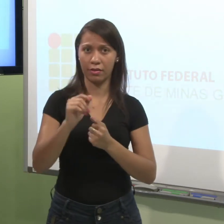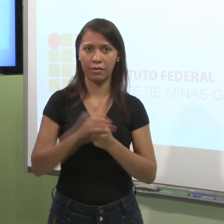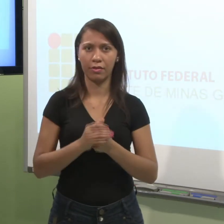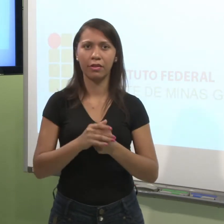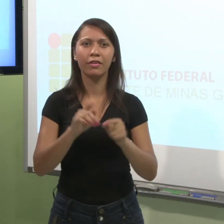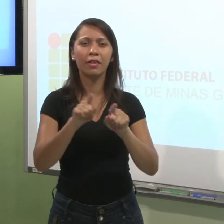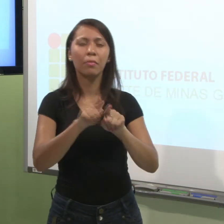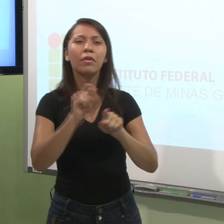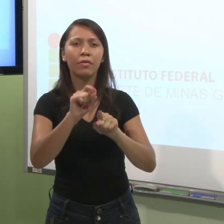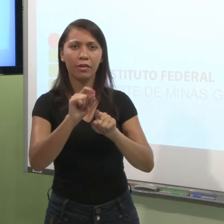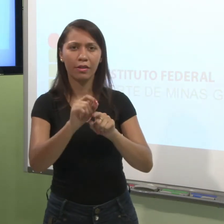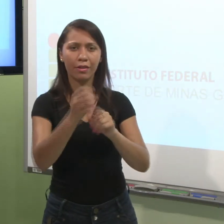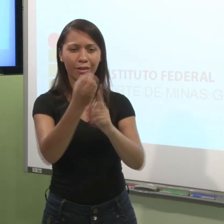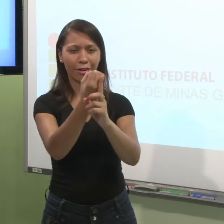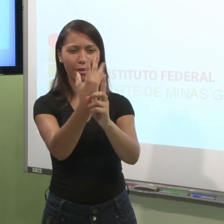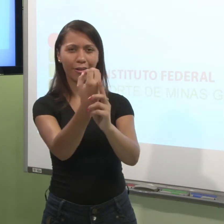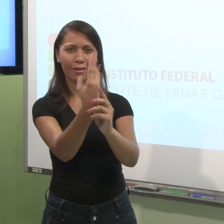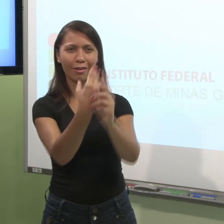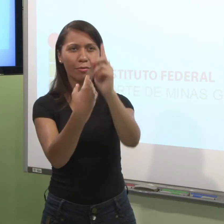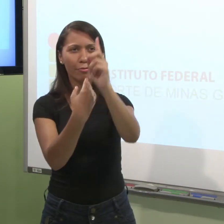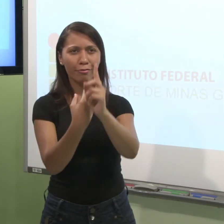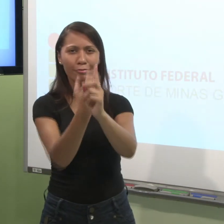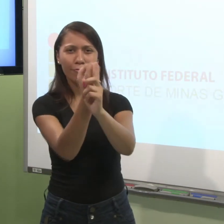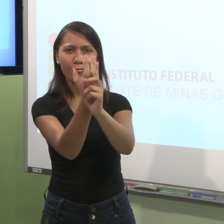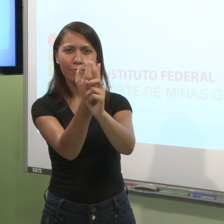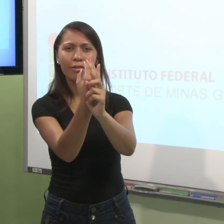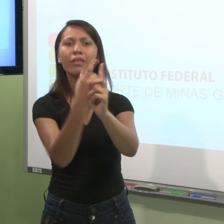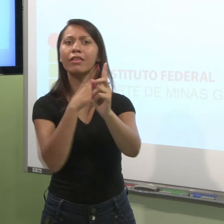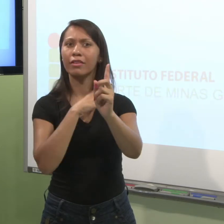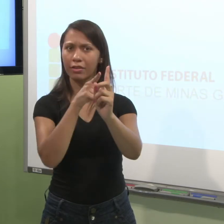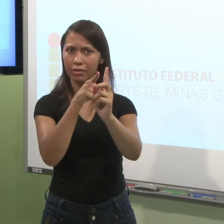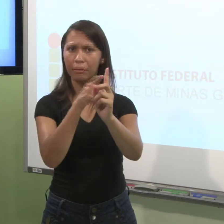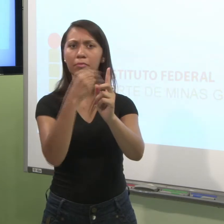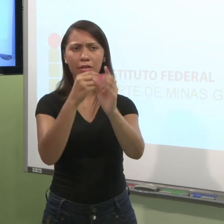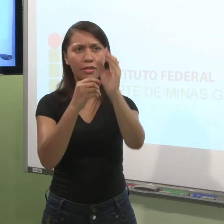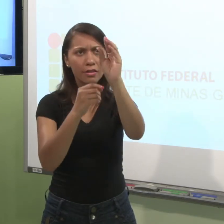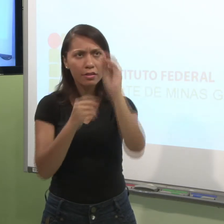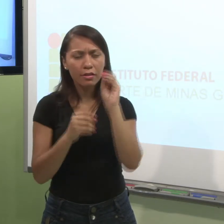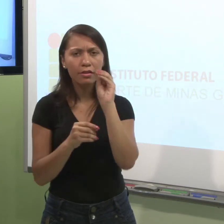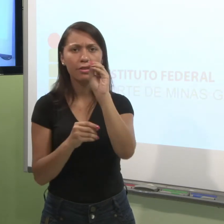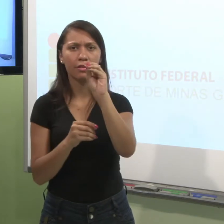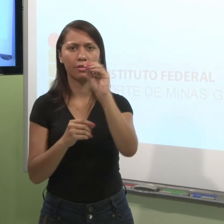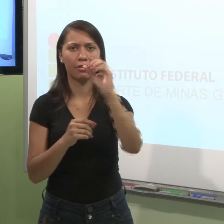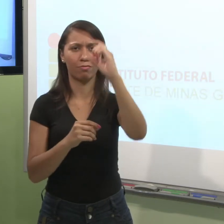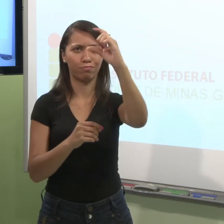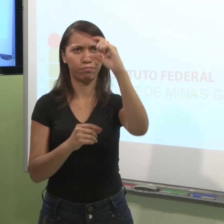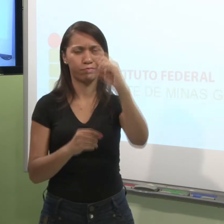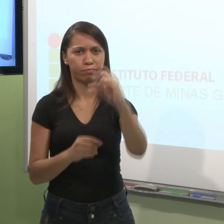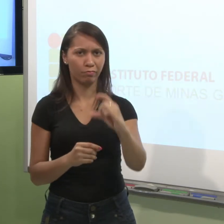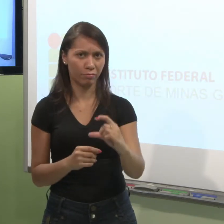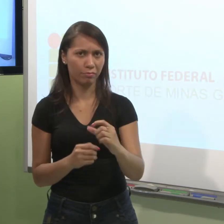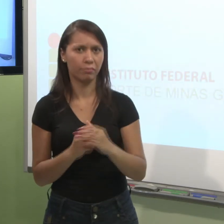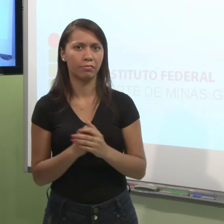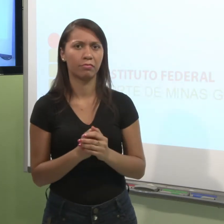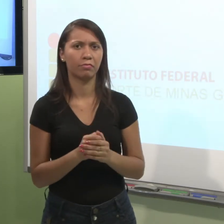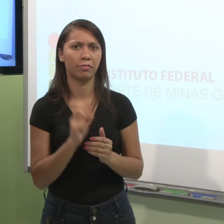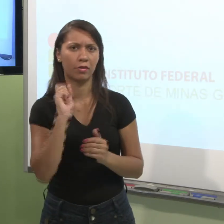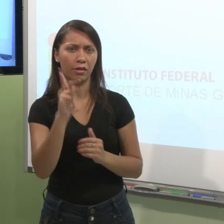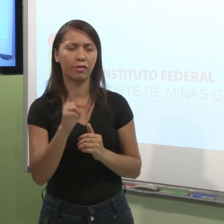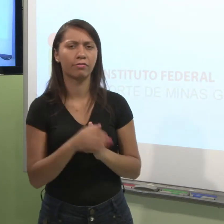inserção deve ser posicionado em alguma célula da planilha. Bom, vamos ver agora como salvar